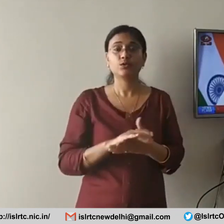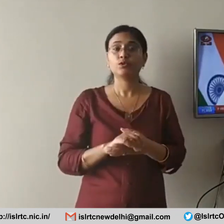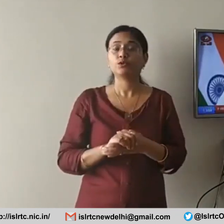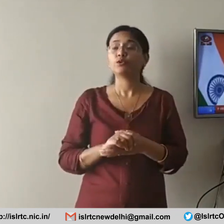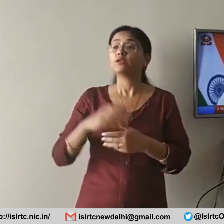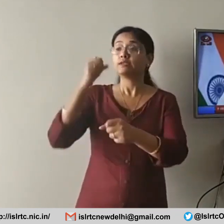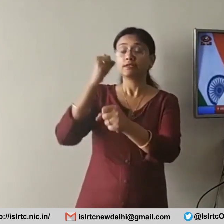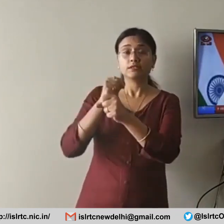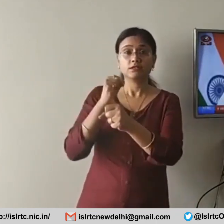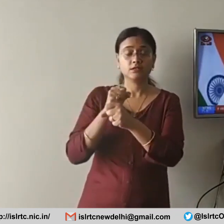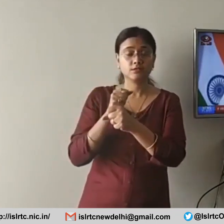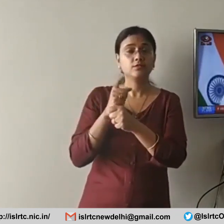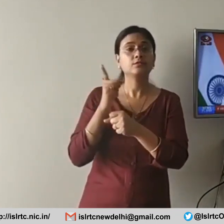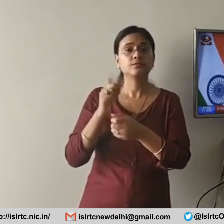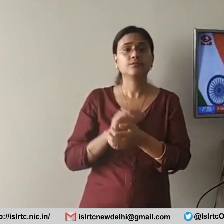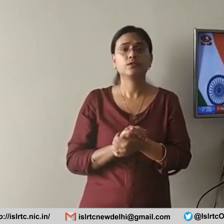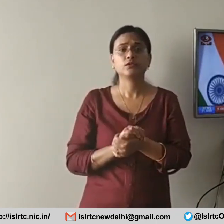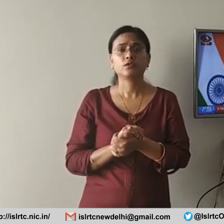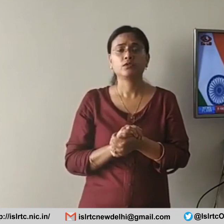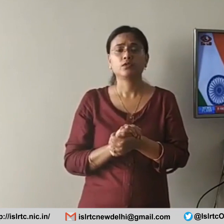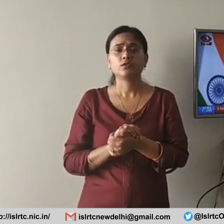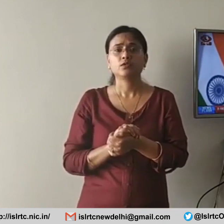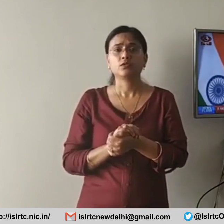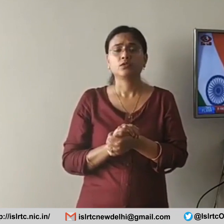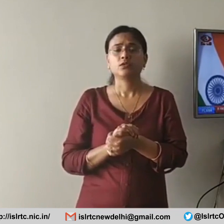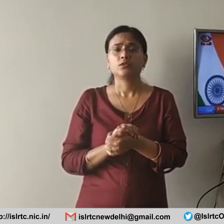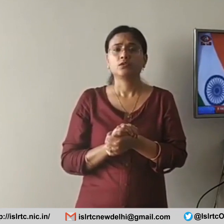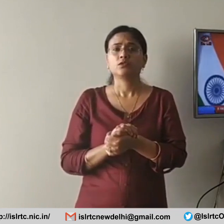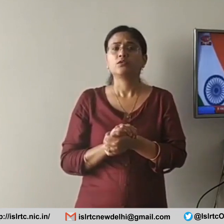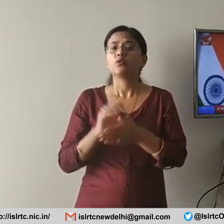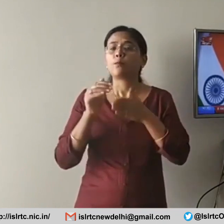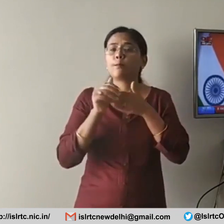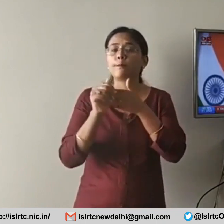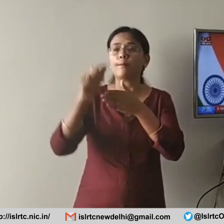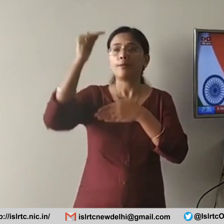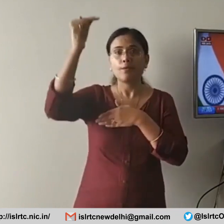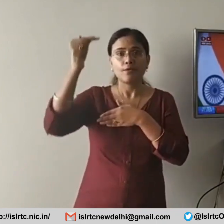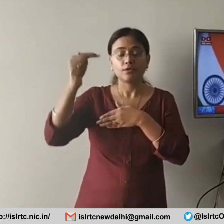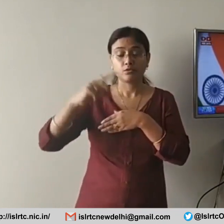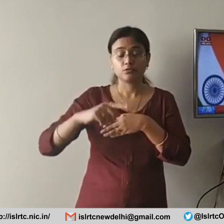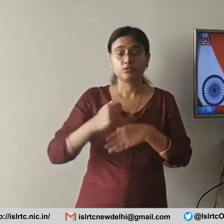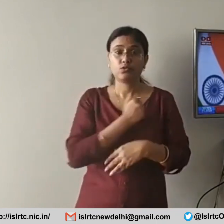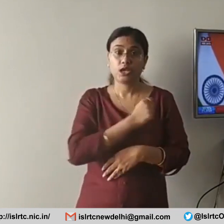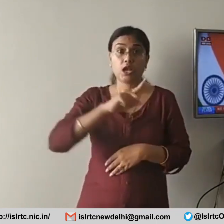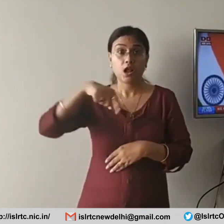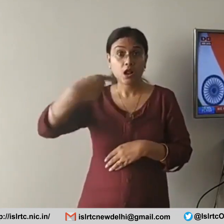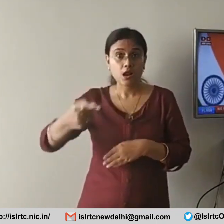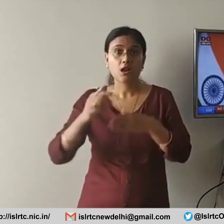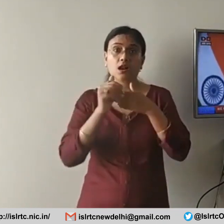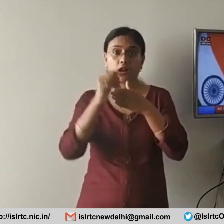सरकार की तरफ से एक विस्तृत गाइडलाइन जारी की जाएगी।